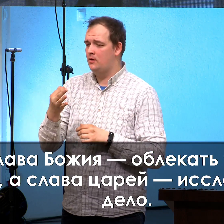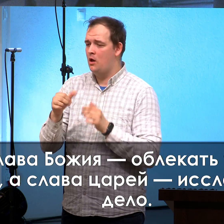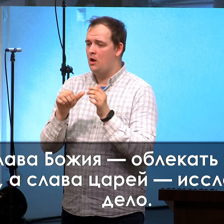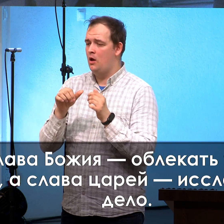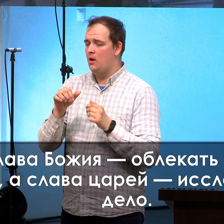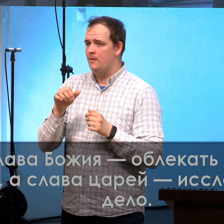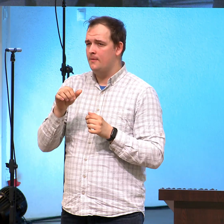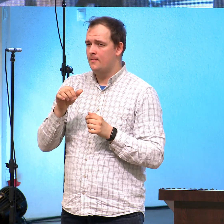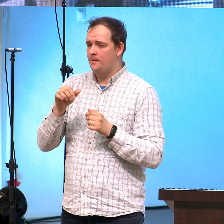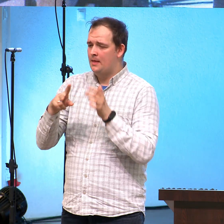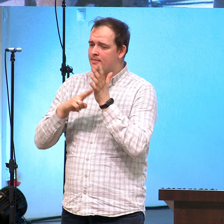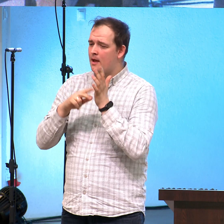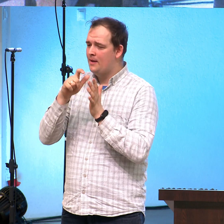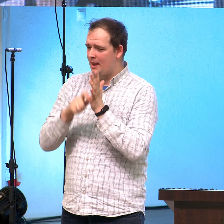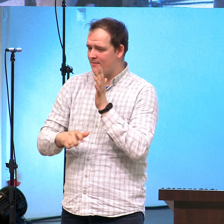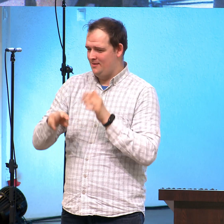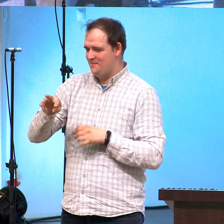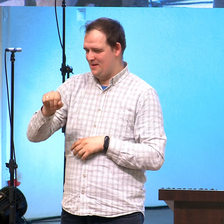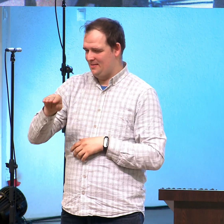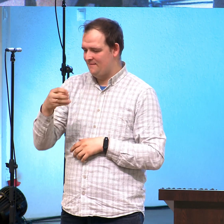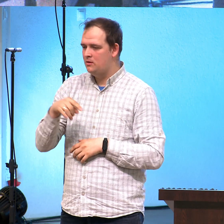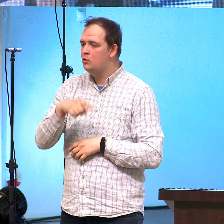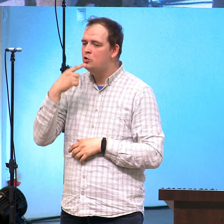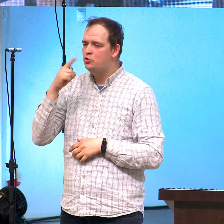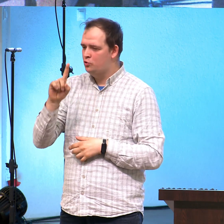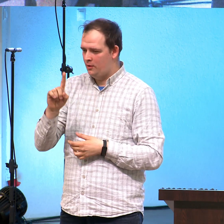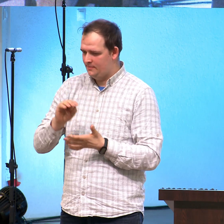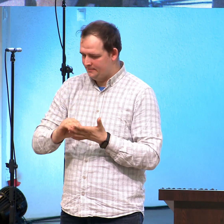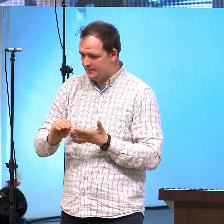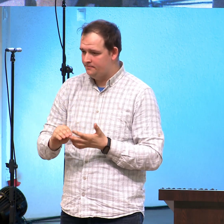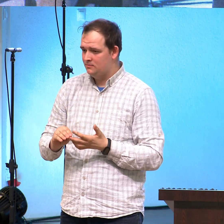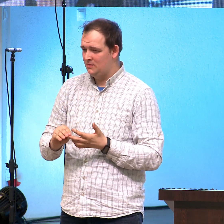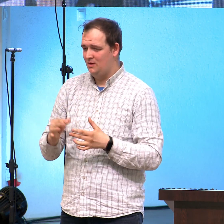Иисус что сказал? 7 глава.